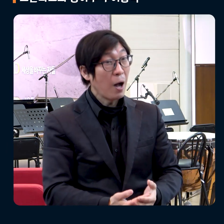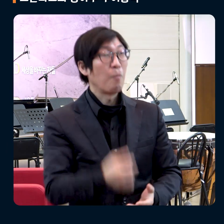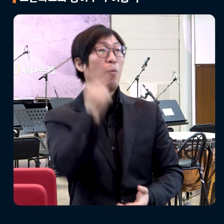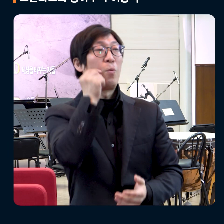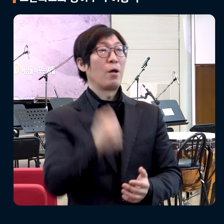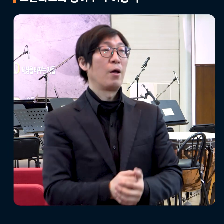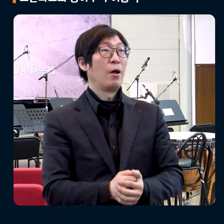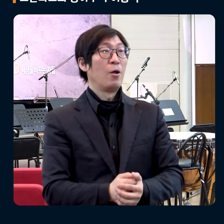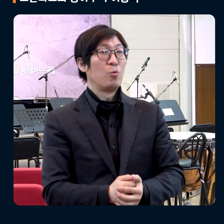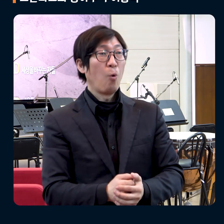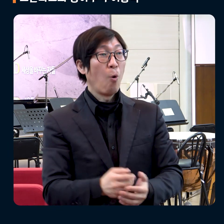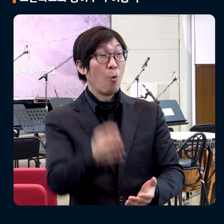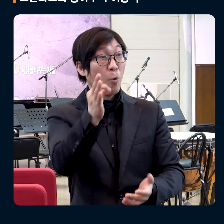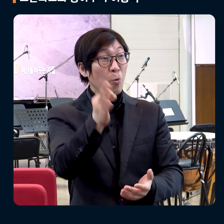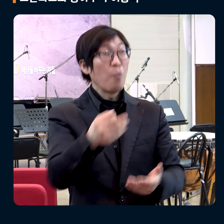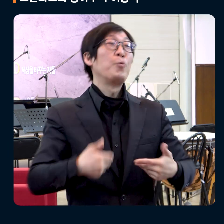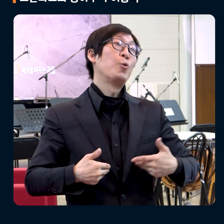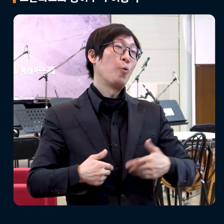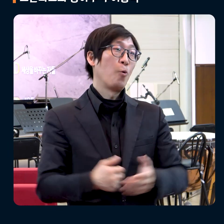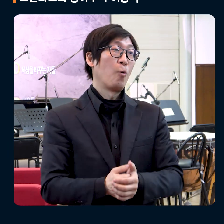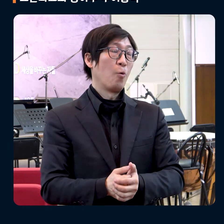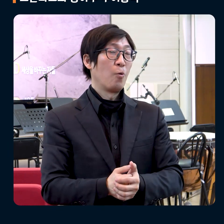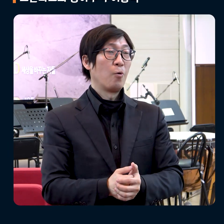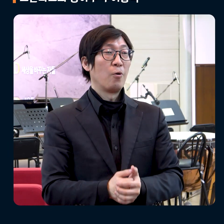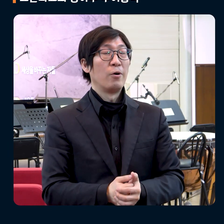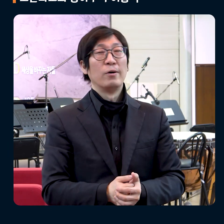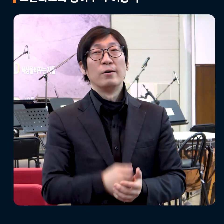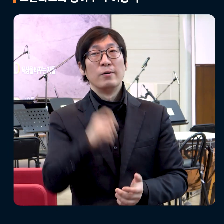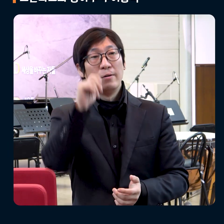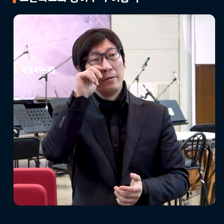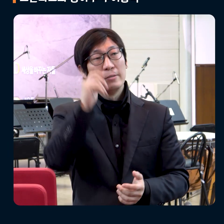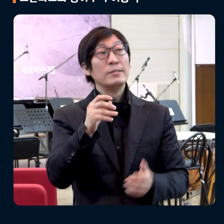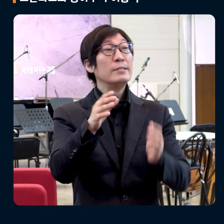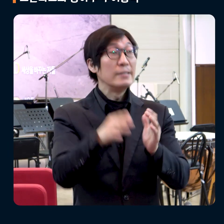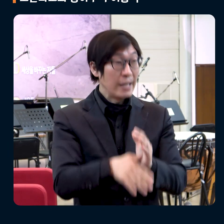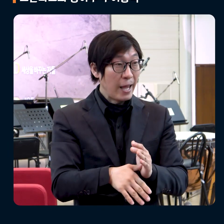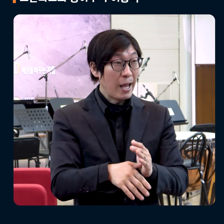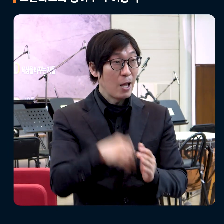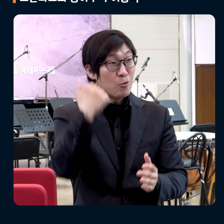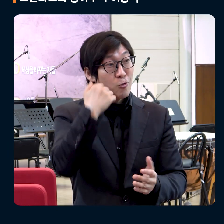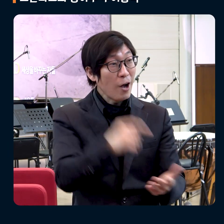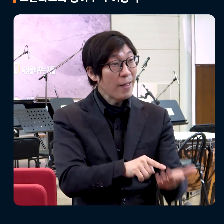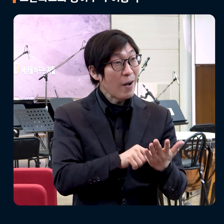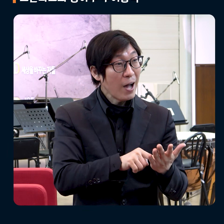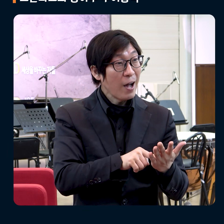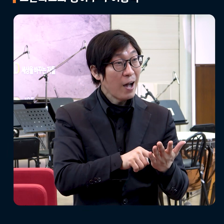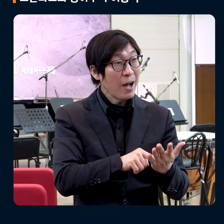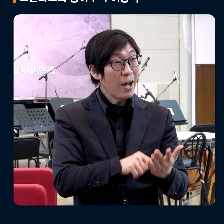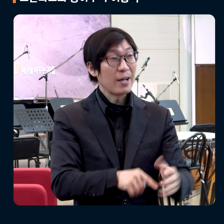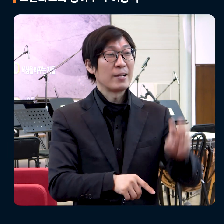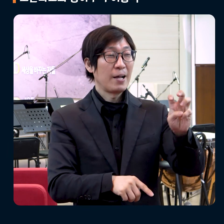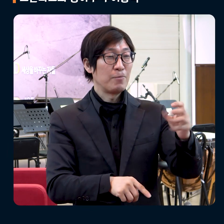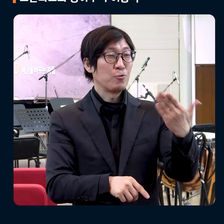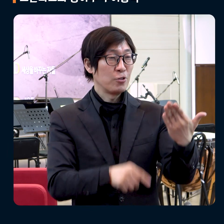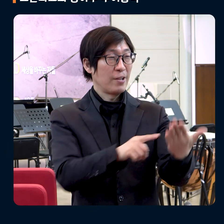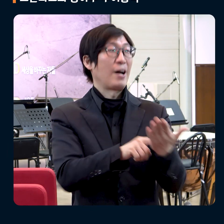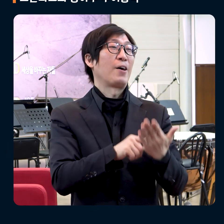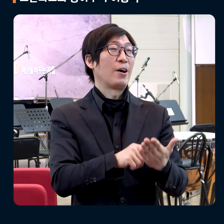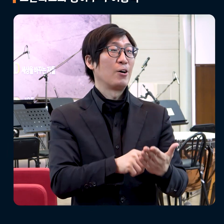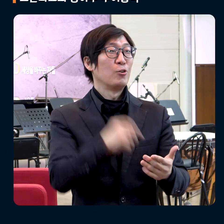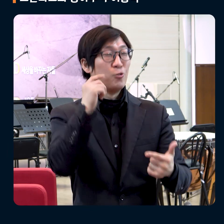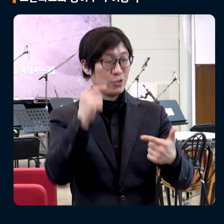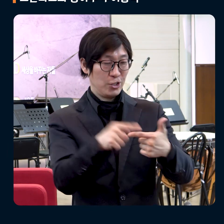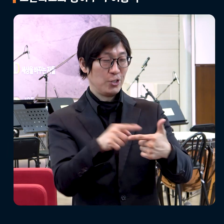있습니까? 또 재정적으로 또 만만치 않은 용품이 들어가거든요. 그런데 그때 여러분 39절에